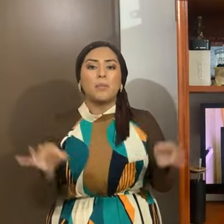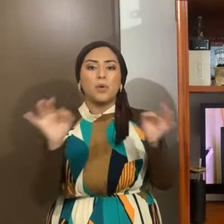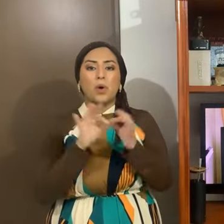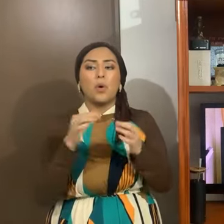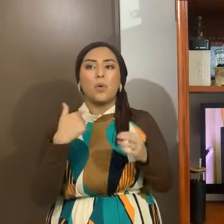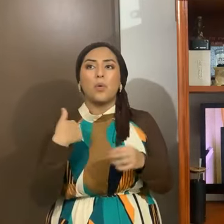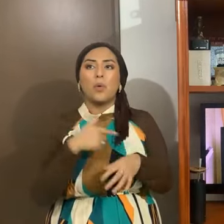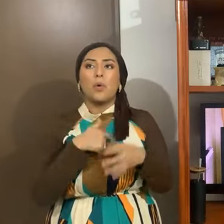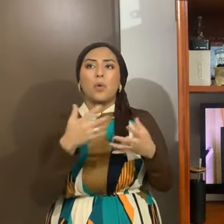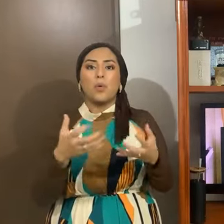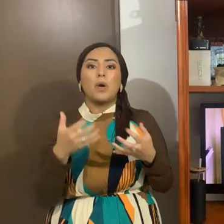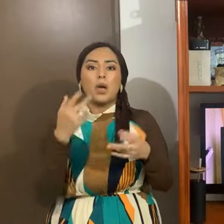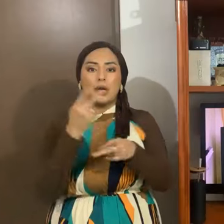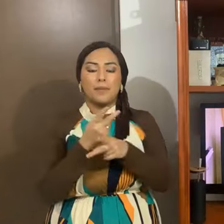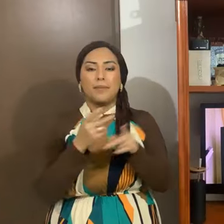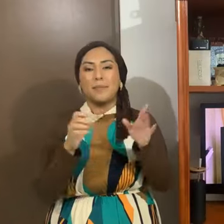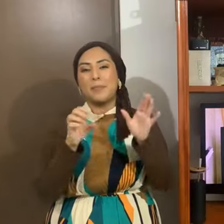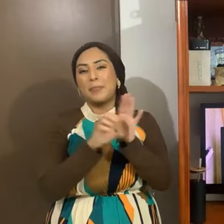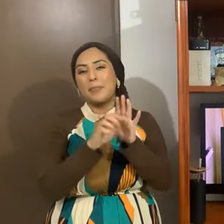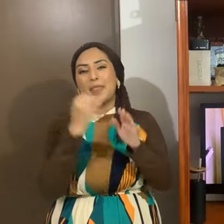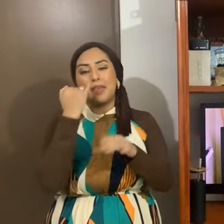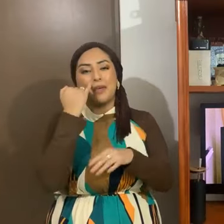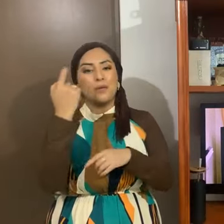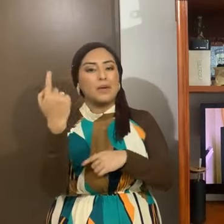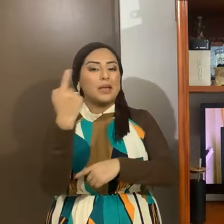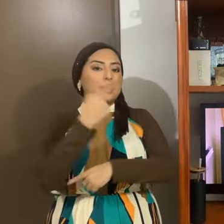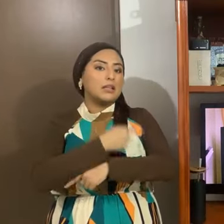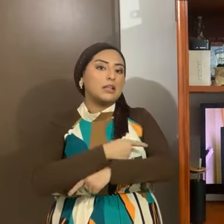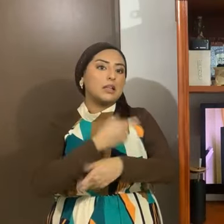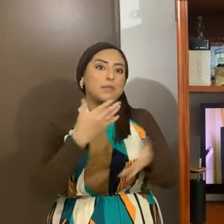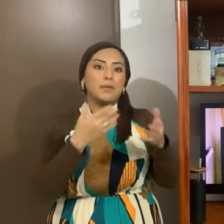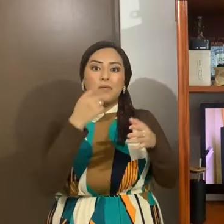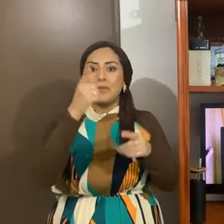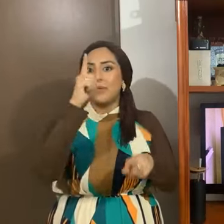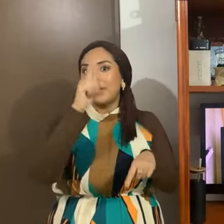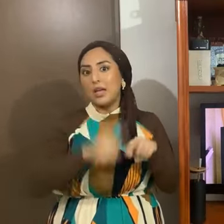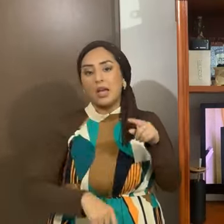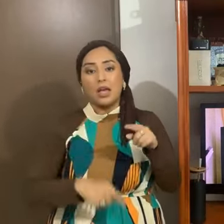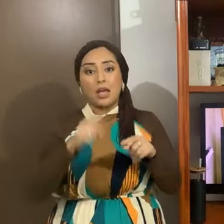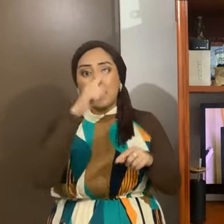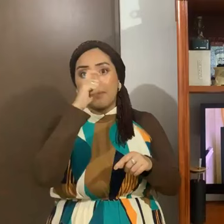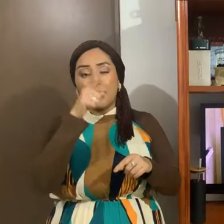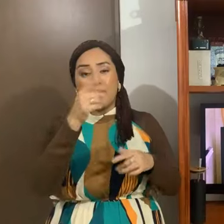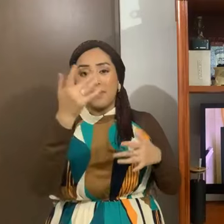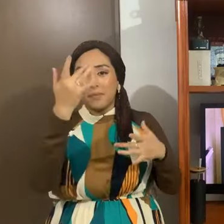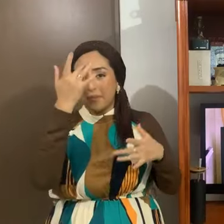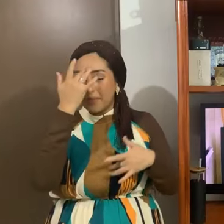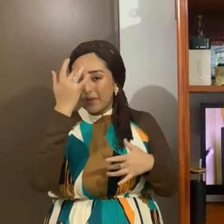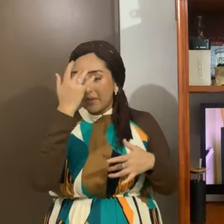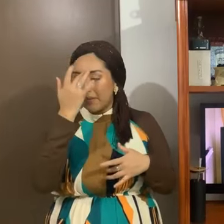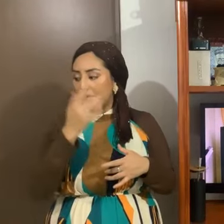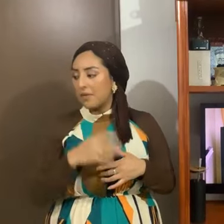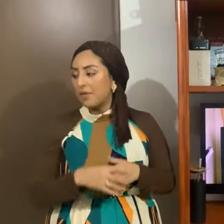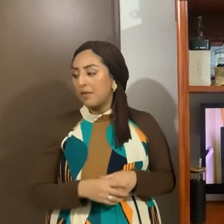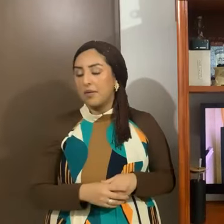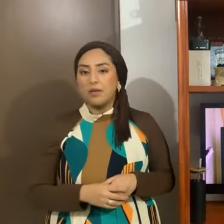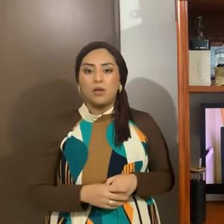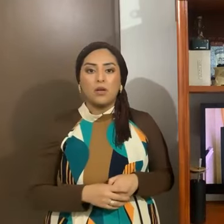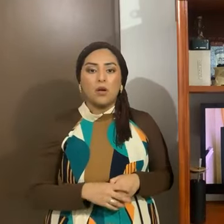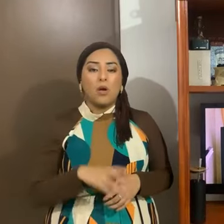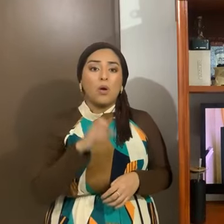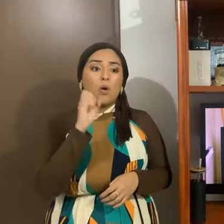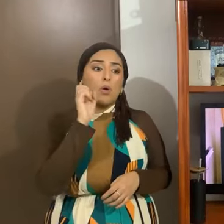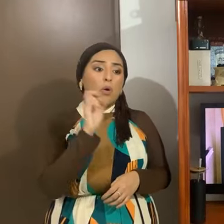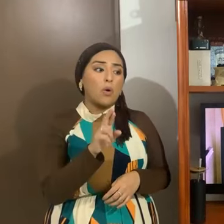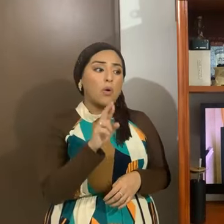queremos cumplir. Vamos a suponer que un día de verdad sí no pudiste porque estabas enfermo, el Eterno no permita, ¿verdad?